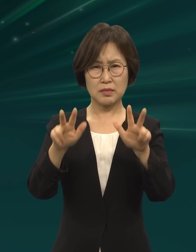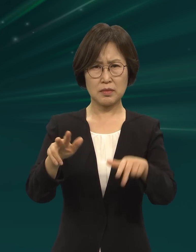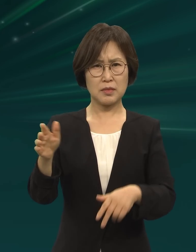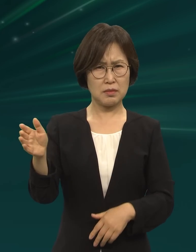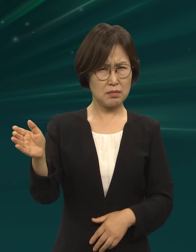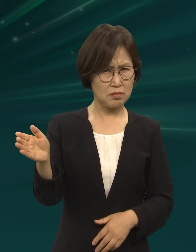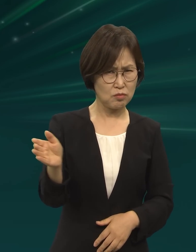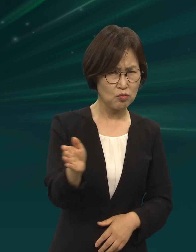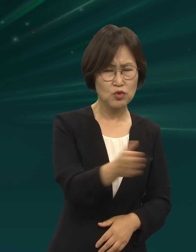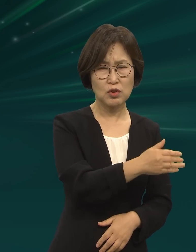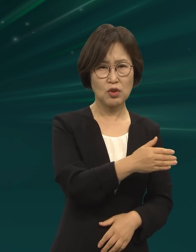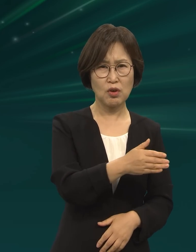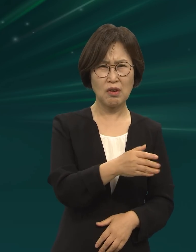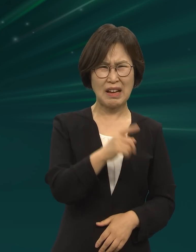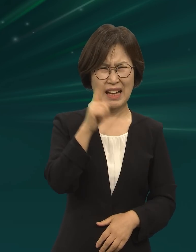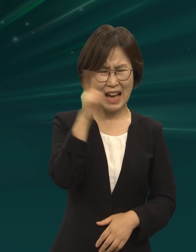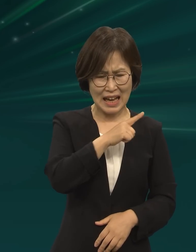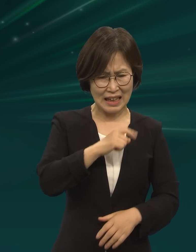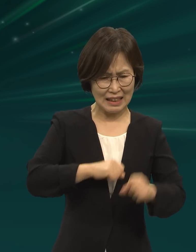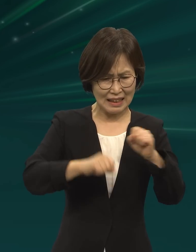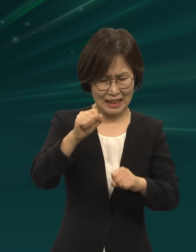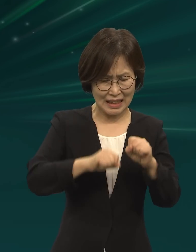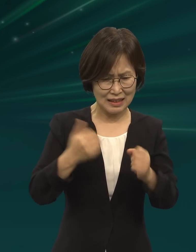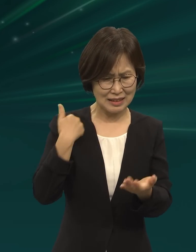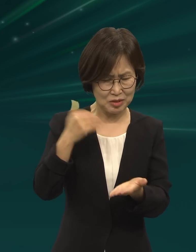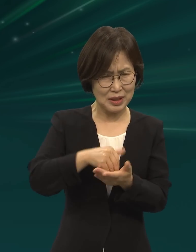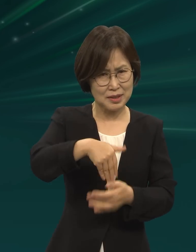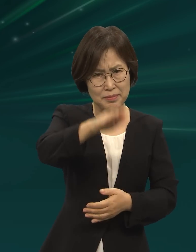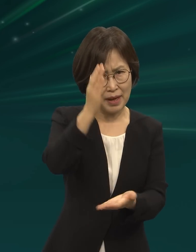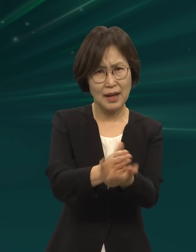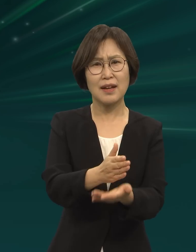이제부터 이 길에 다시 돌아가지 마라.